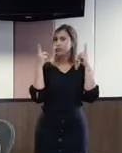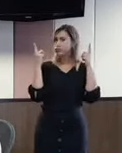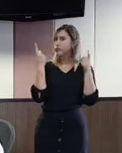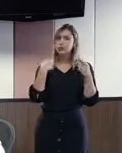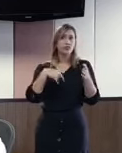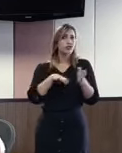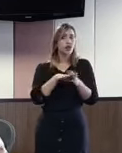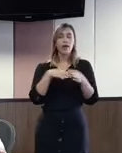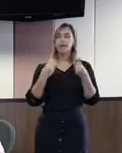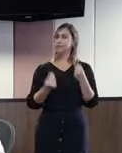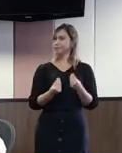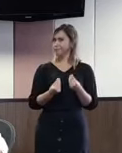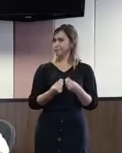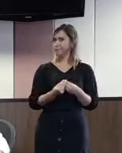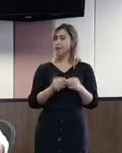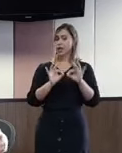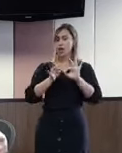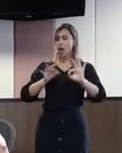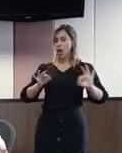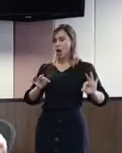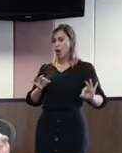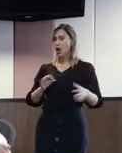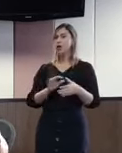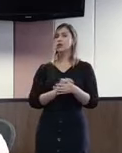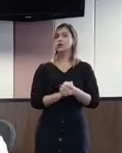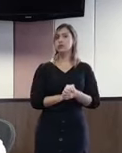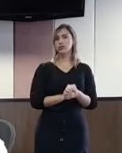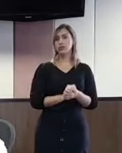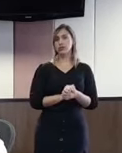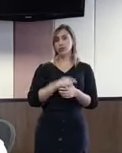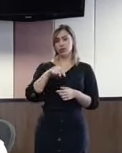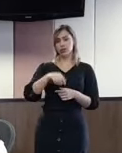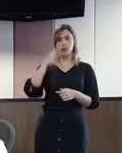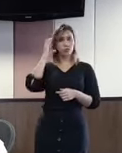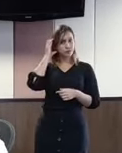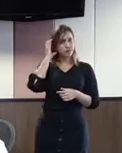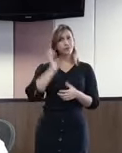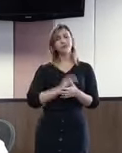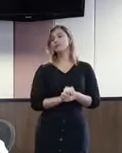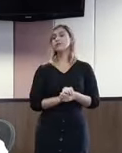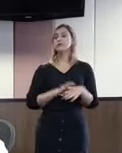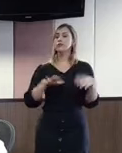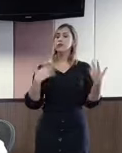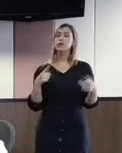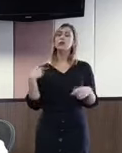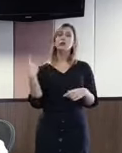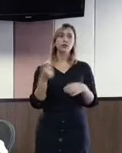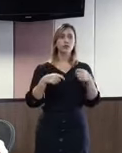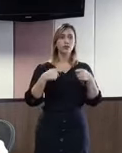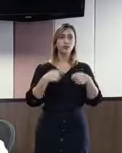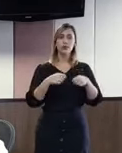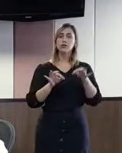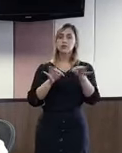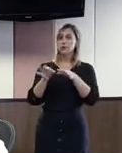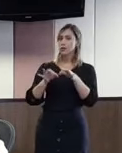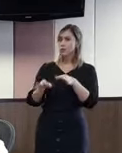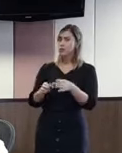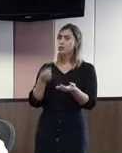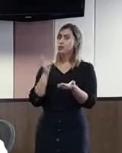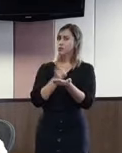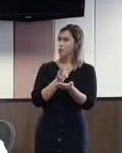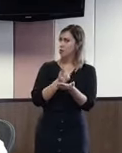nessas cidades que estão distantes aí, dezenas, centenas de quilômetros aqui da nossa capital. Então nós precisamos continuar e